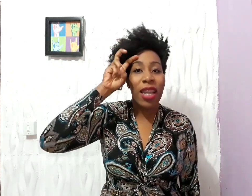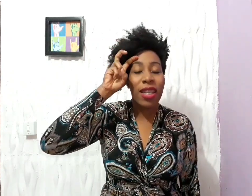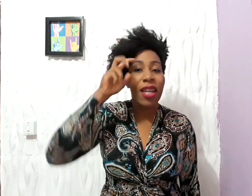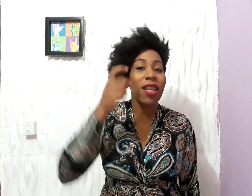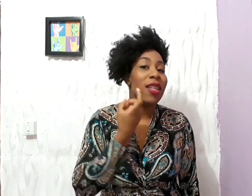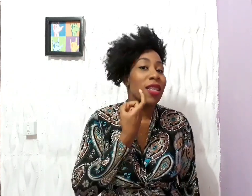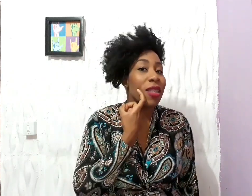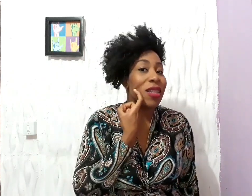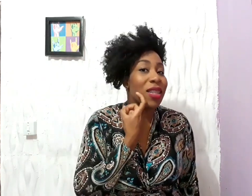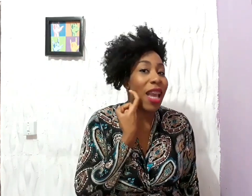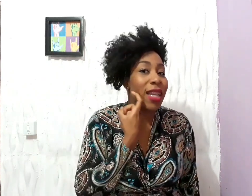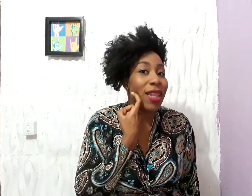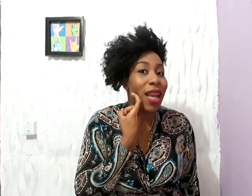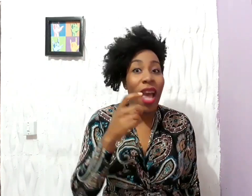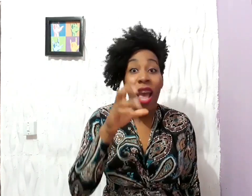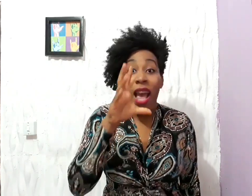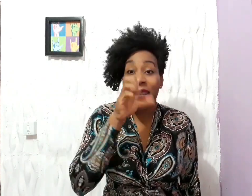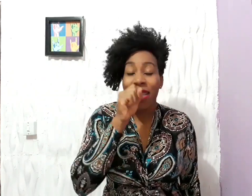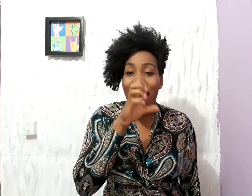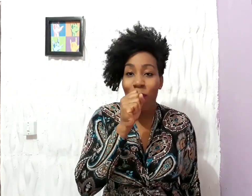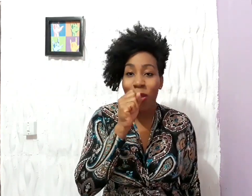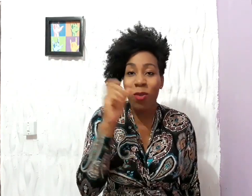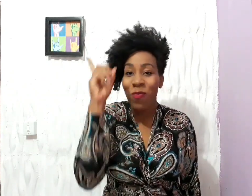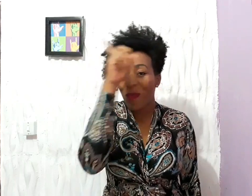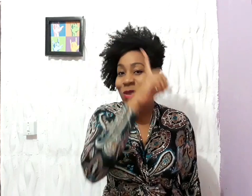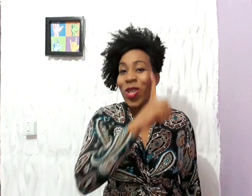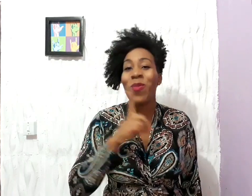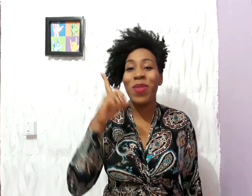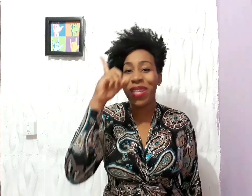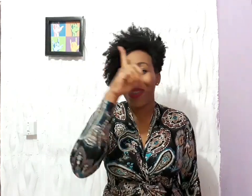quinta, sexta, sábado e domingo.